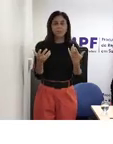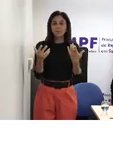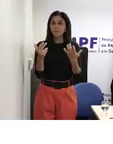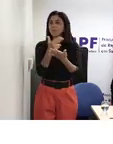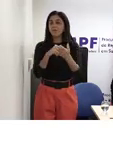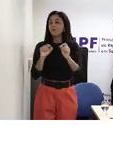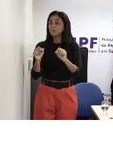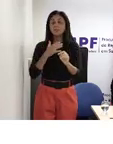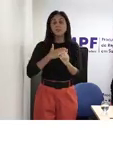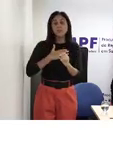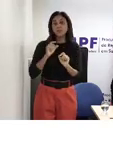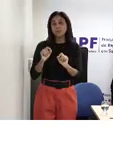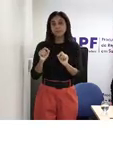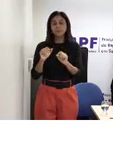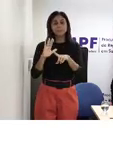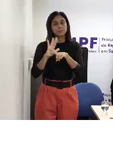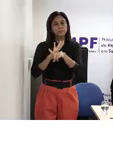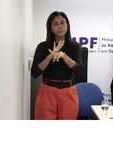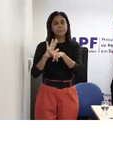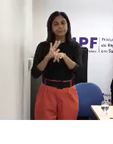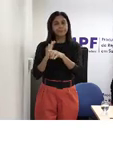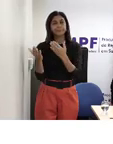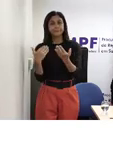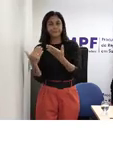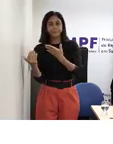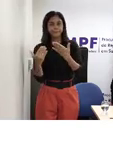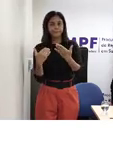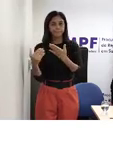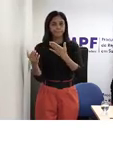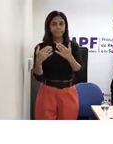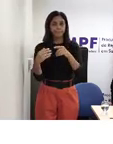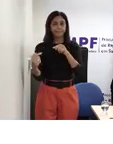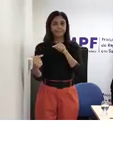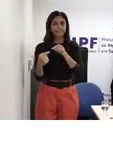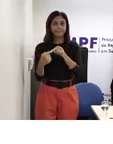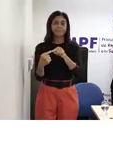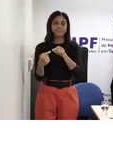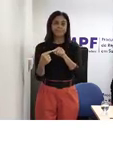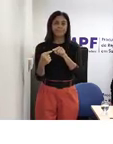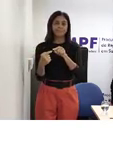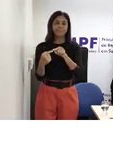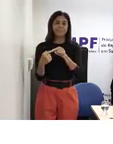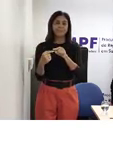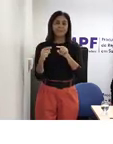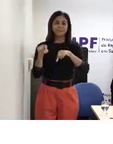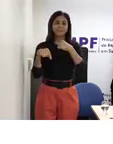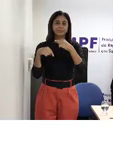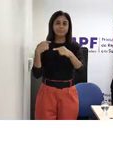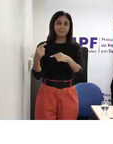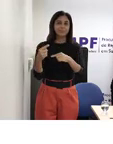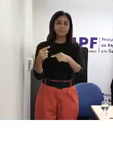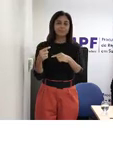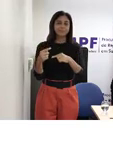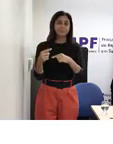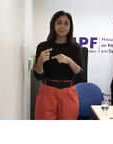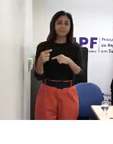de suas crianças e as suas depois se ele criar essa sintonia aqui ele vai dizer isso que eu tô falando aqui tá pessoal